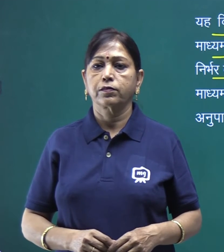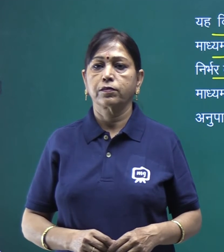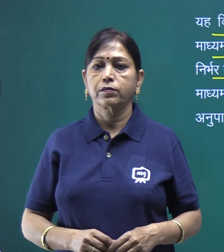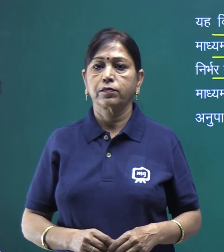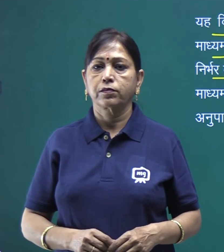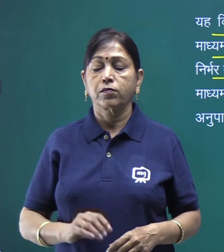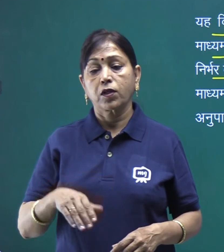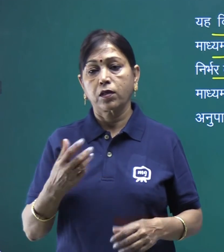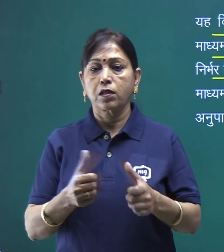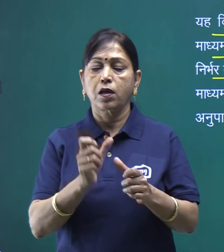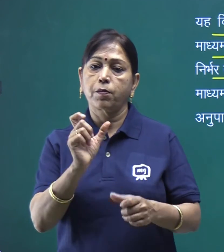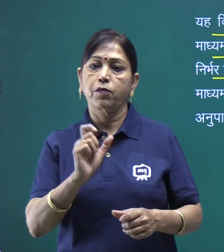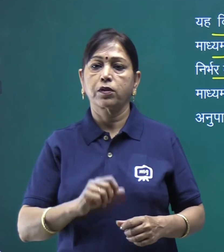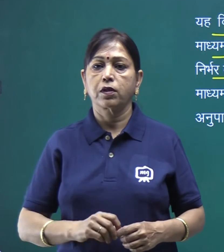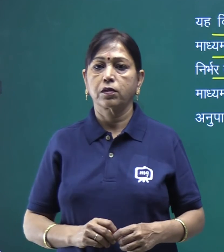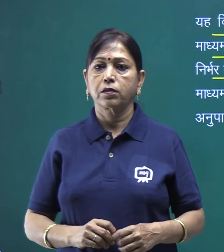अतः अपवर्तनांक